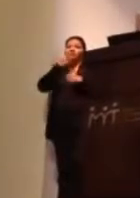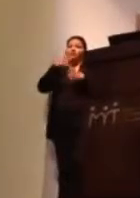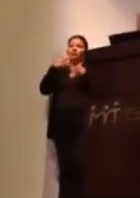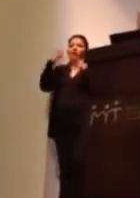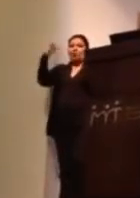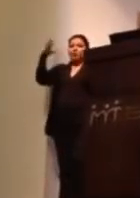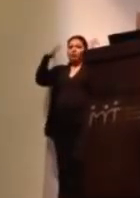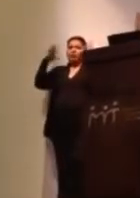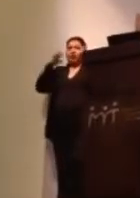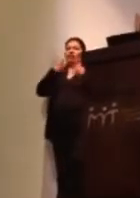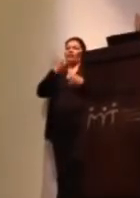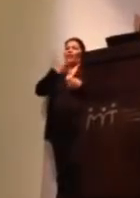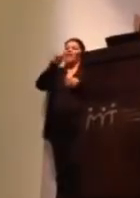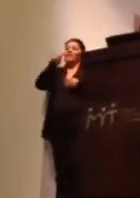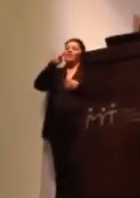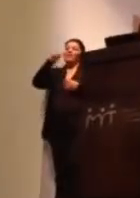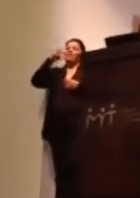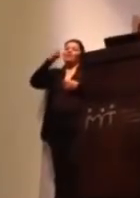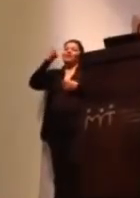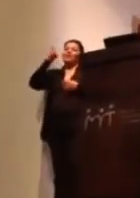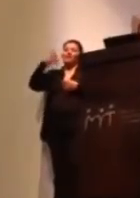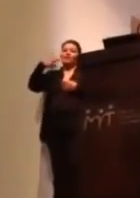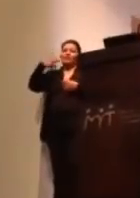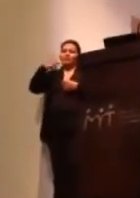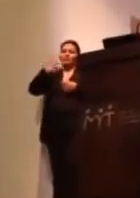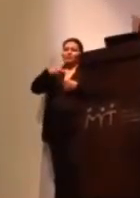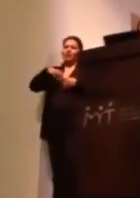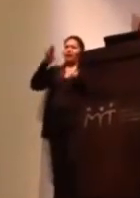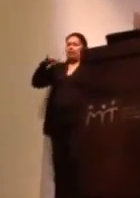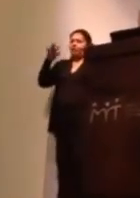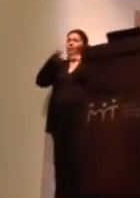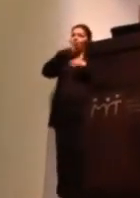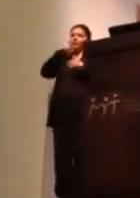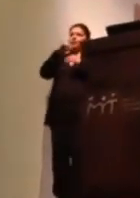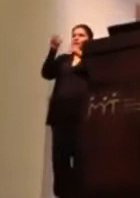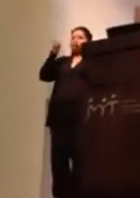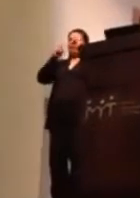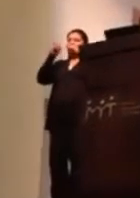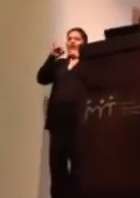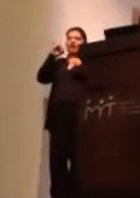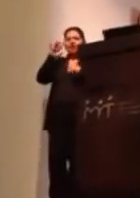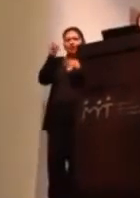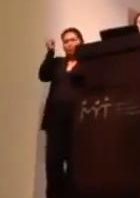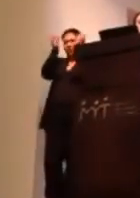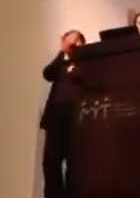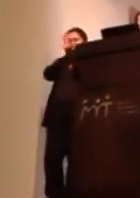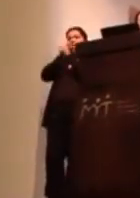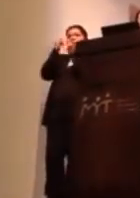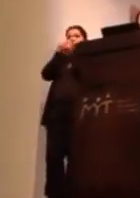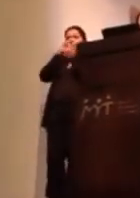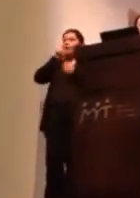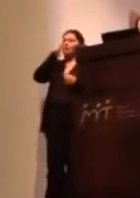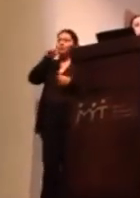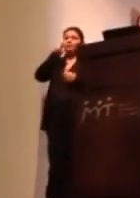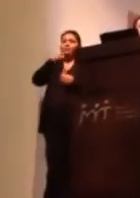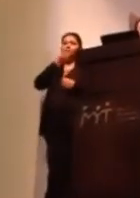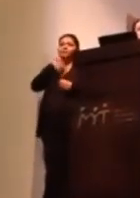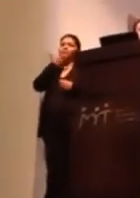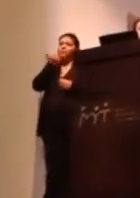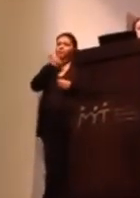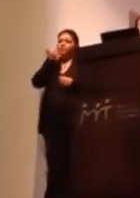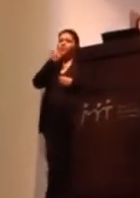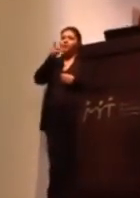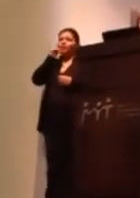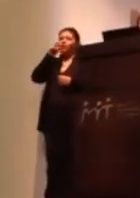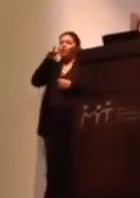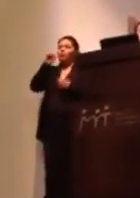impulsivo, entonces tiene TDAH, y a lo mejor es que no, y caemos frecuentemente en los mismos errores de ver poquitos